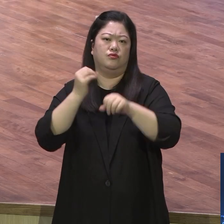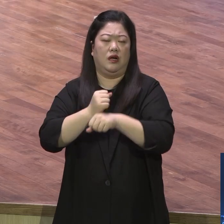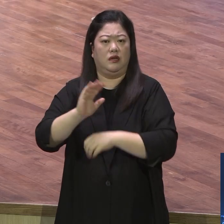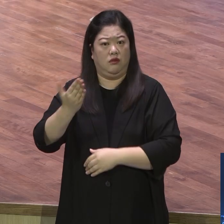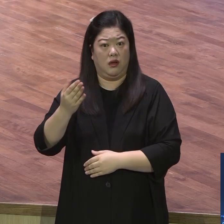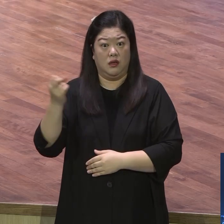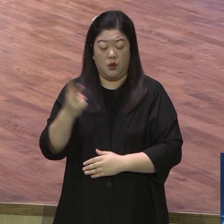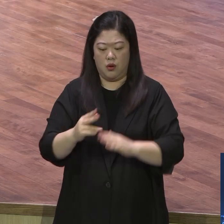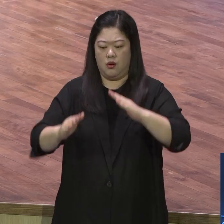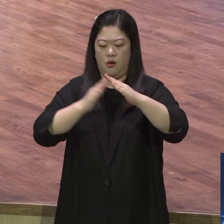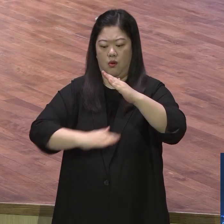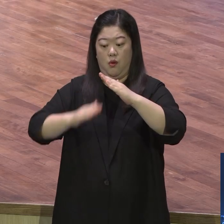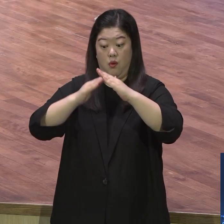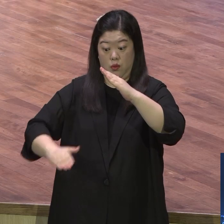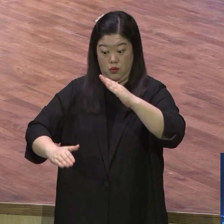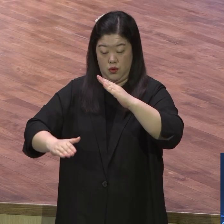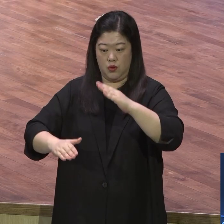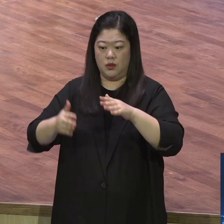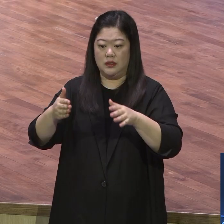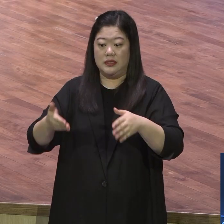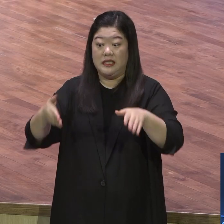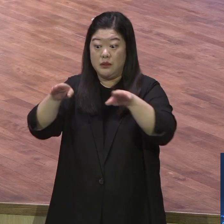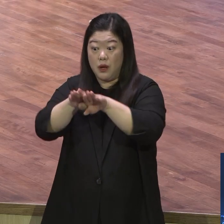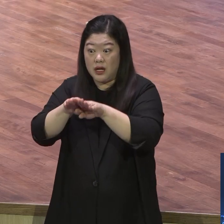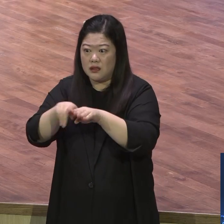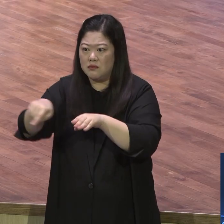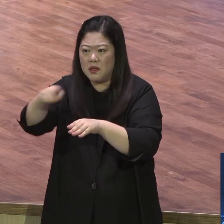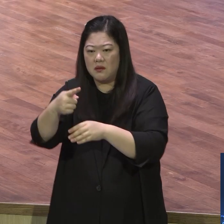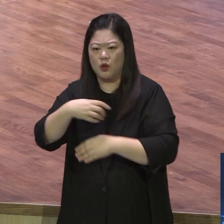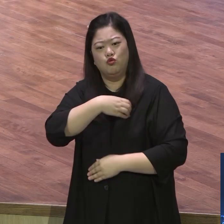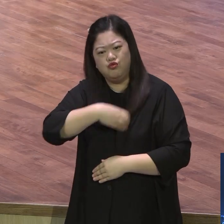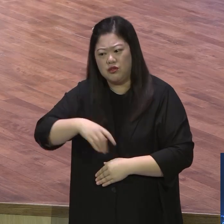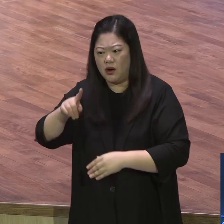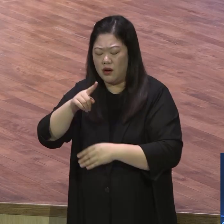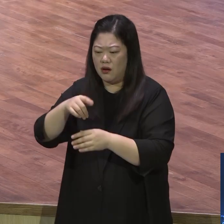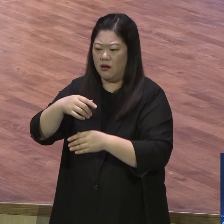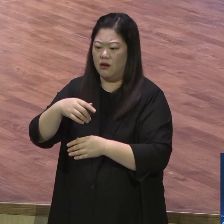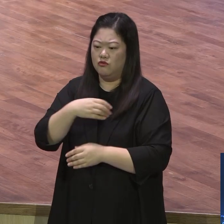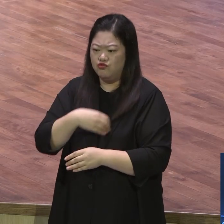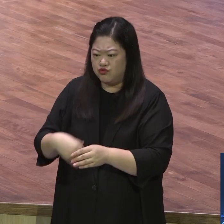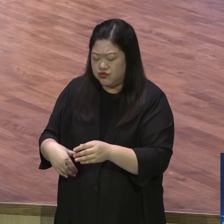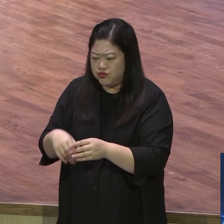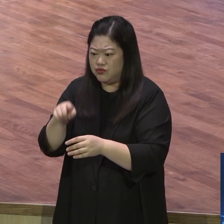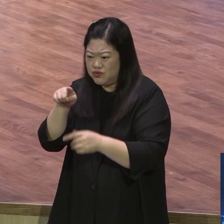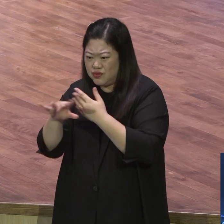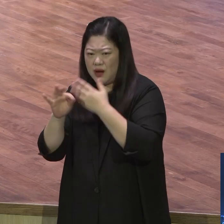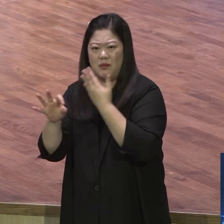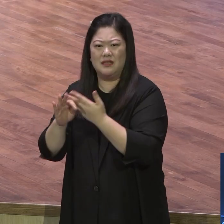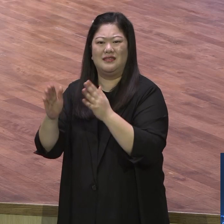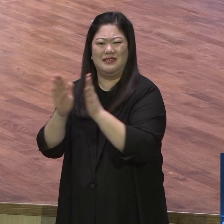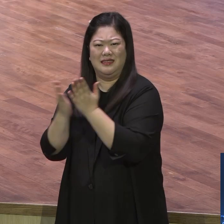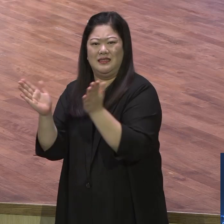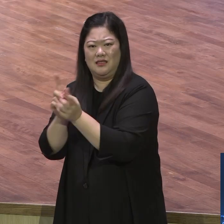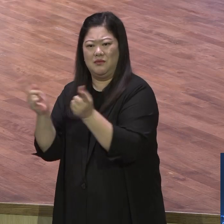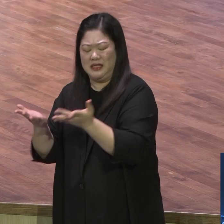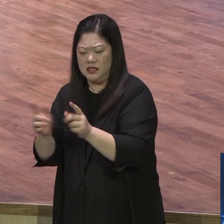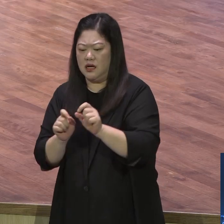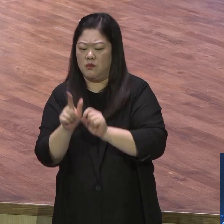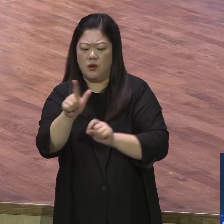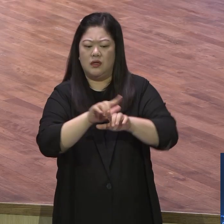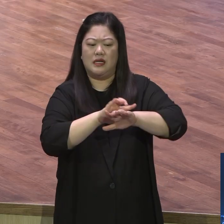공공기관 필수요원 제휴하고 저는 재택근무 이렇게 모든 활동이 다 지한되는 아주